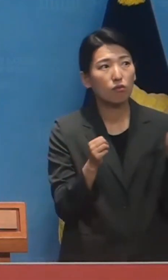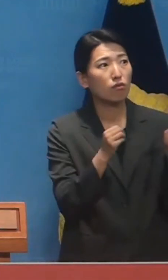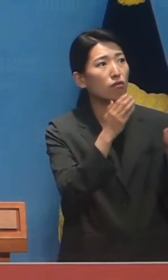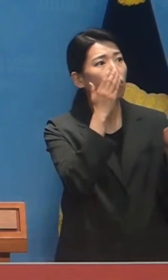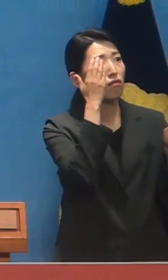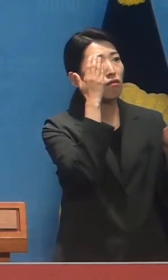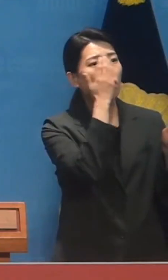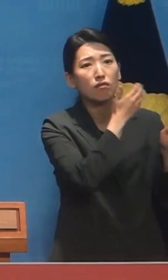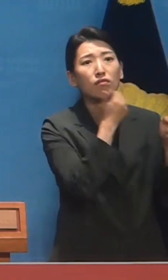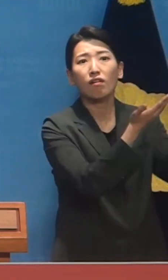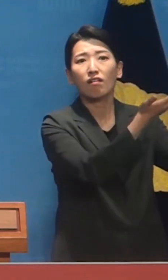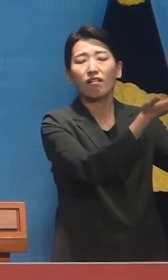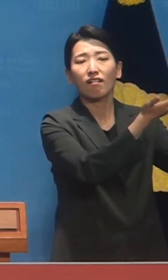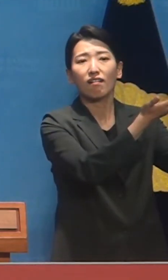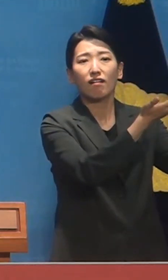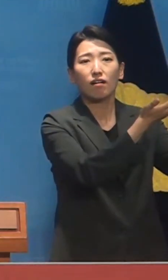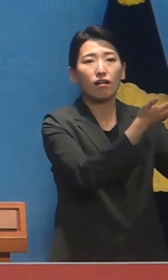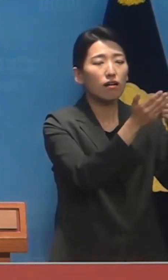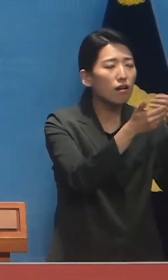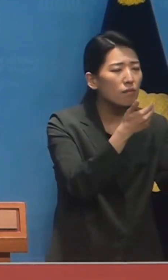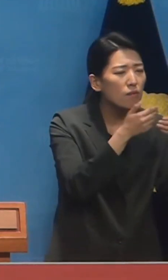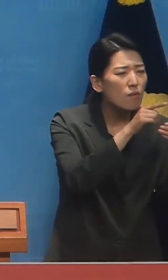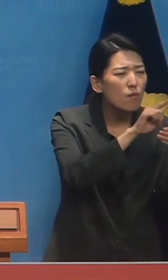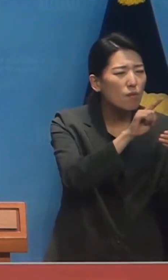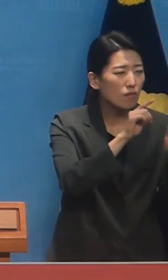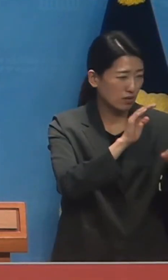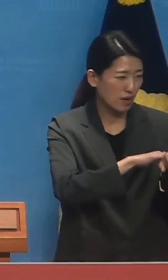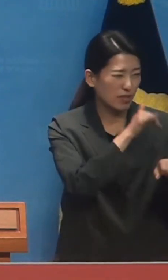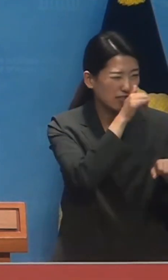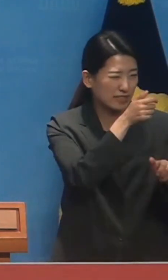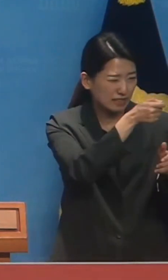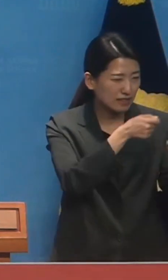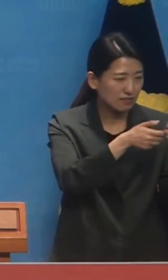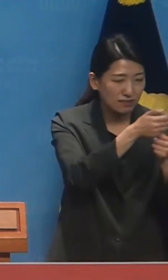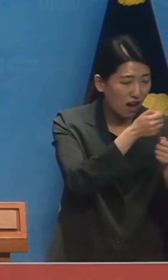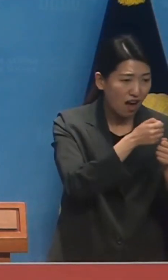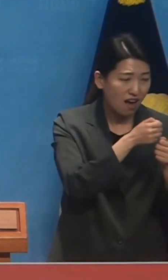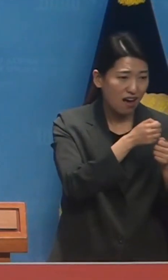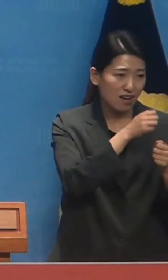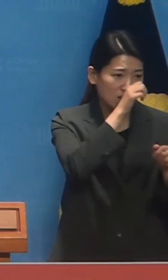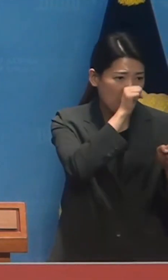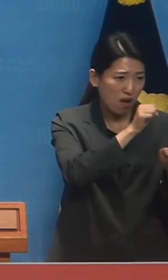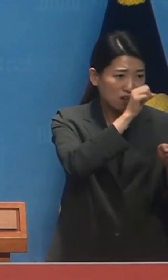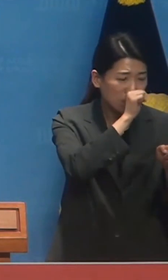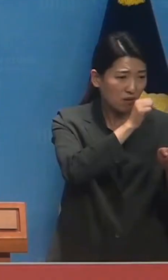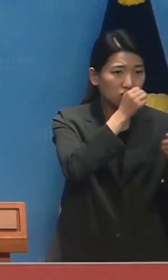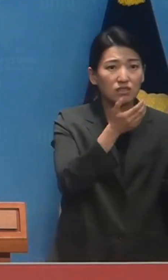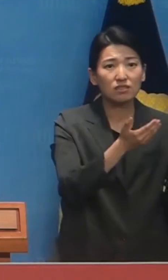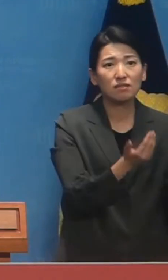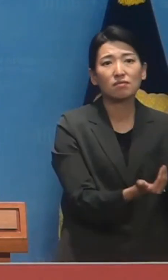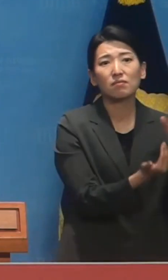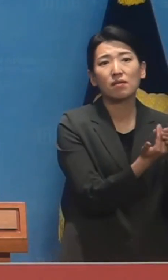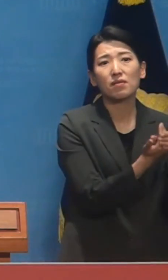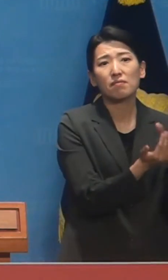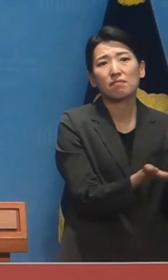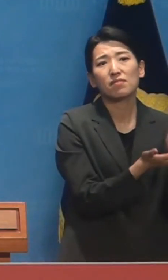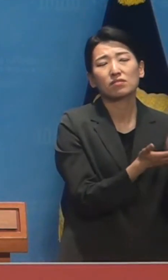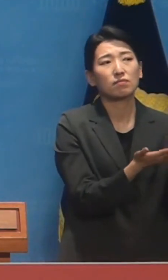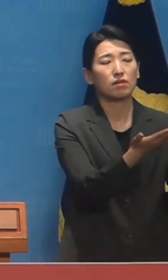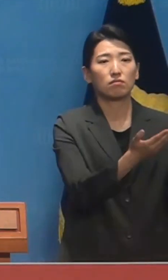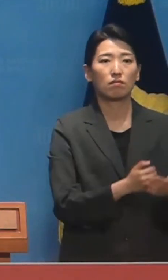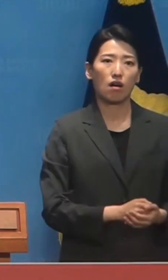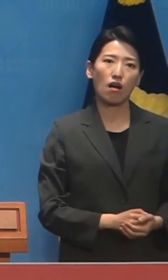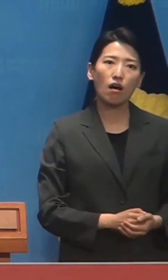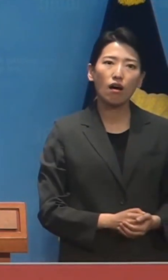미담이 넘치는 소박한 동네 아저씨같이 친근감 넘치는 지도자, 이런 시대에는